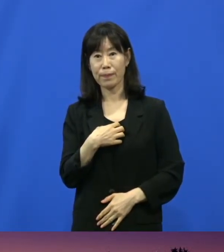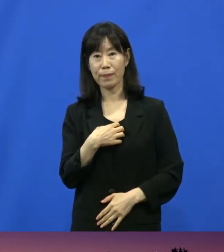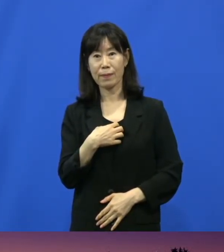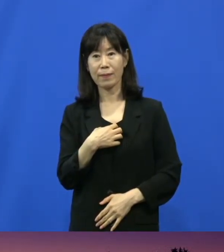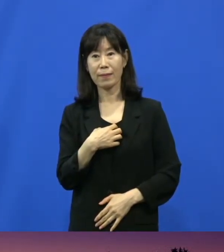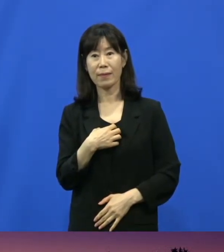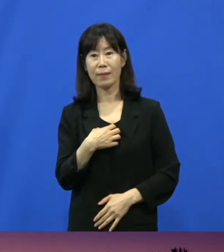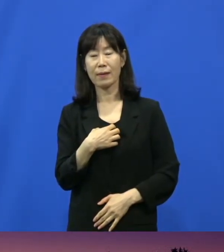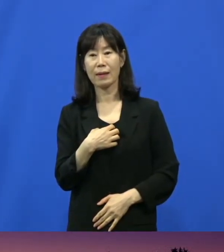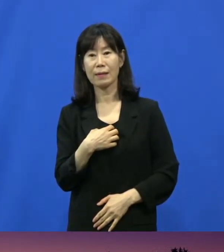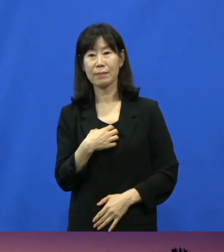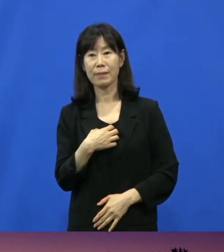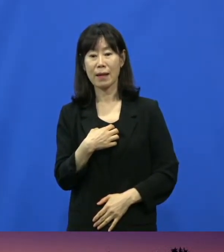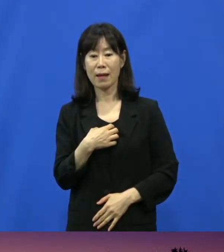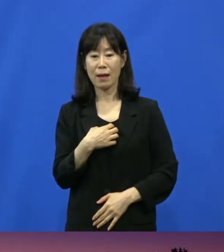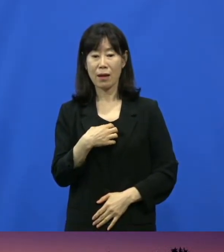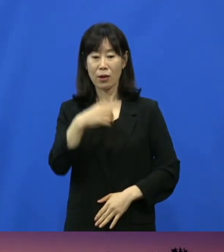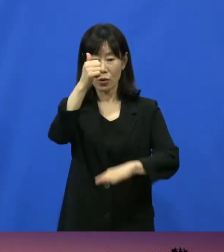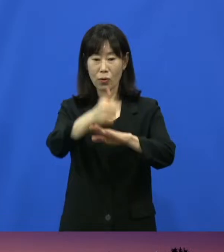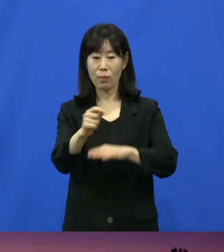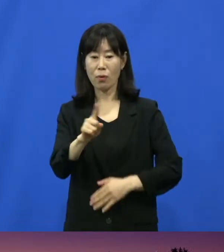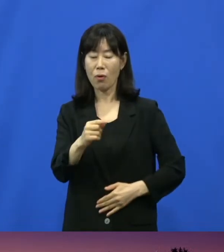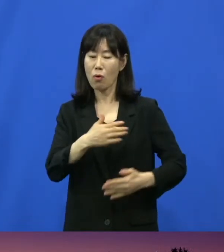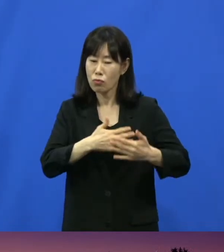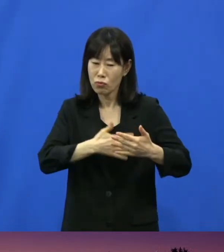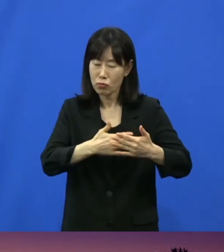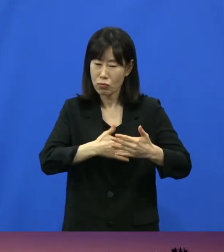조급증이라는 그런 불안 정세가 따라오게 돼 있어요.